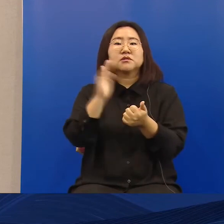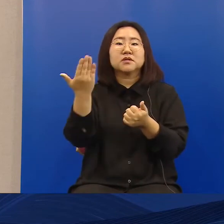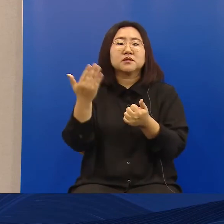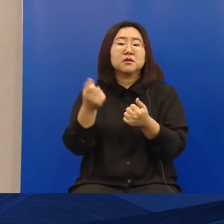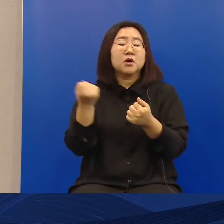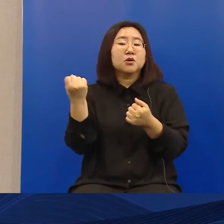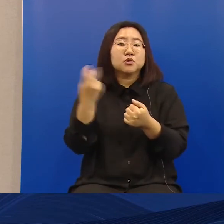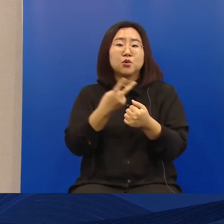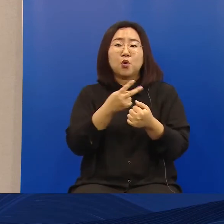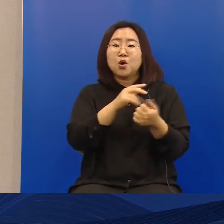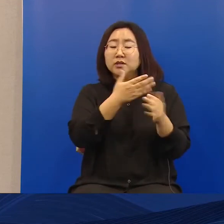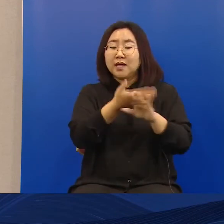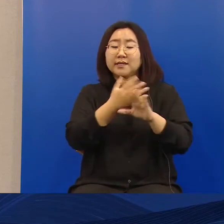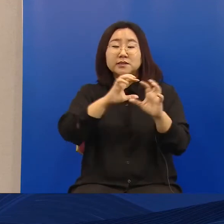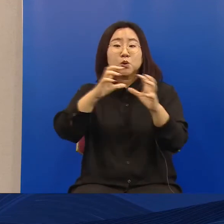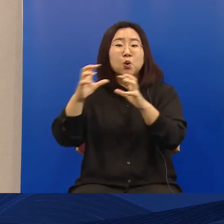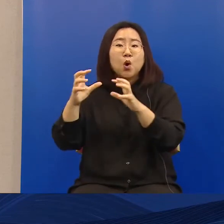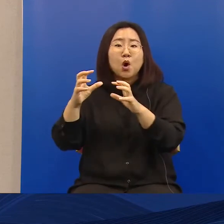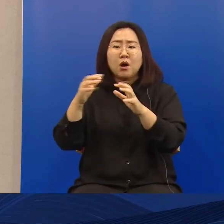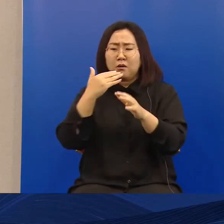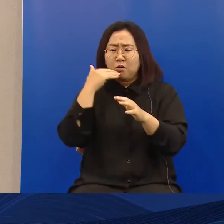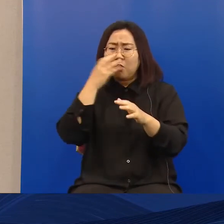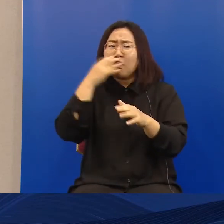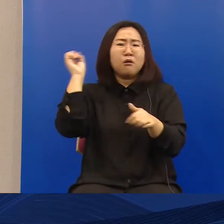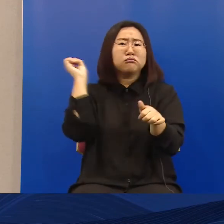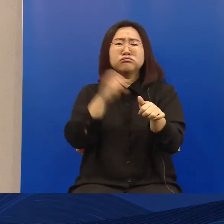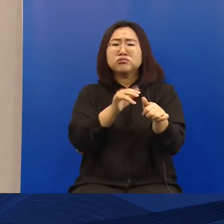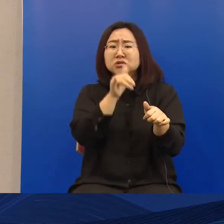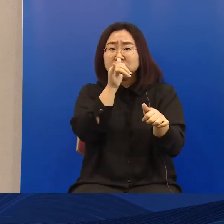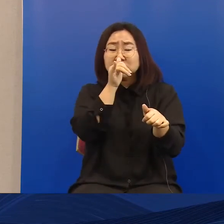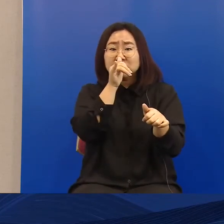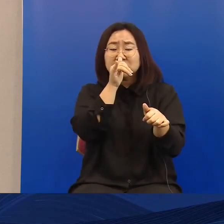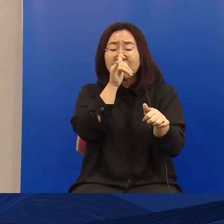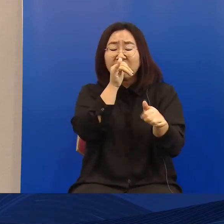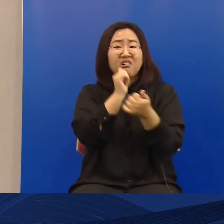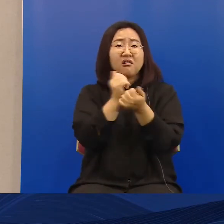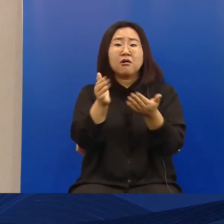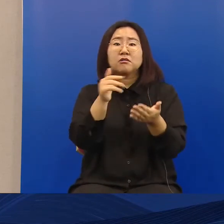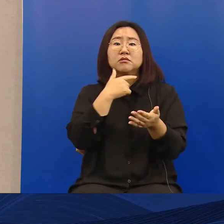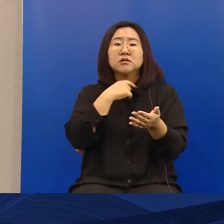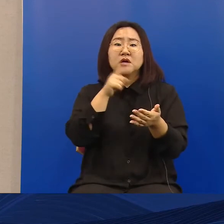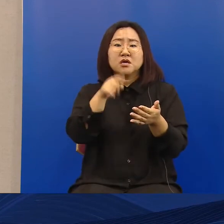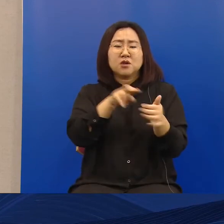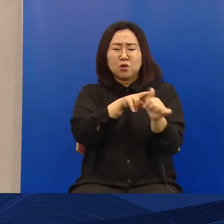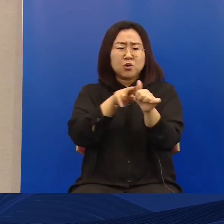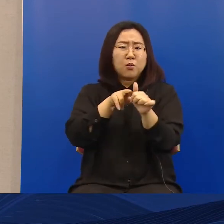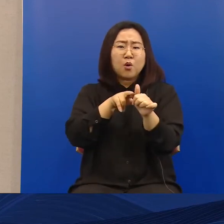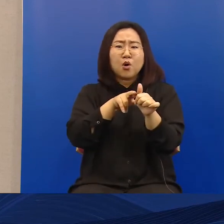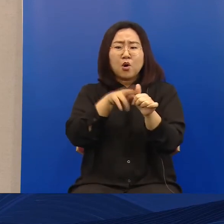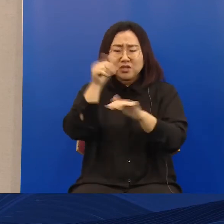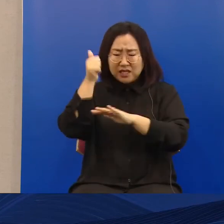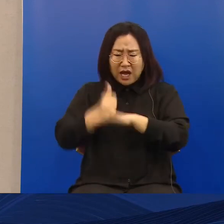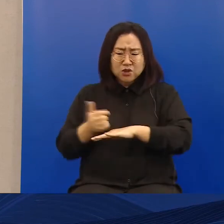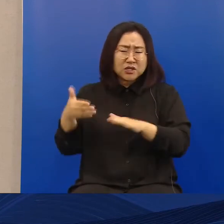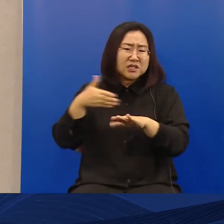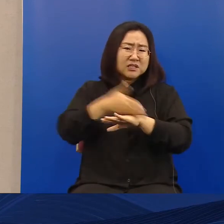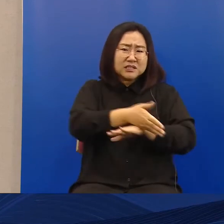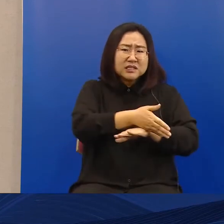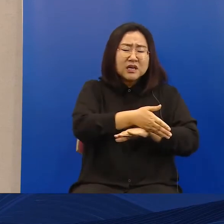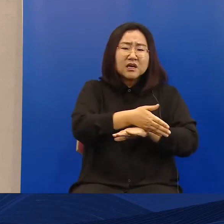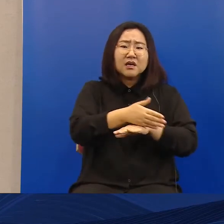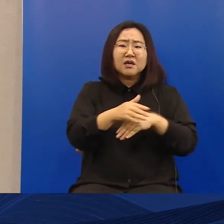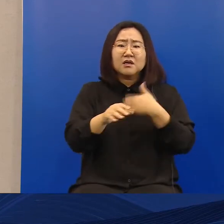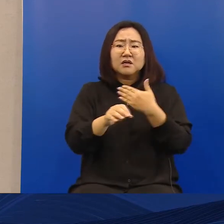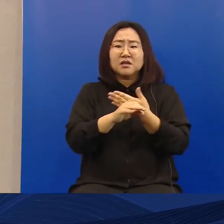그리고 종종 여러 국가에서 농인들이 무시당하는 경우가 있습니다. 이걸 말씀드리고 싶고요. 이런 정보들이 나중에 제공되거나 아니면은